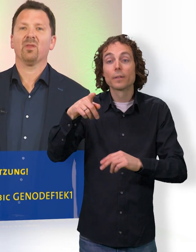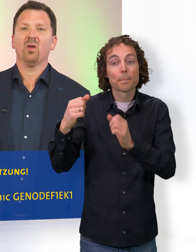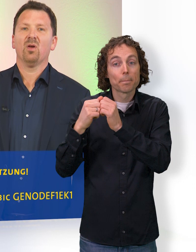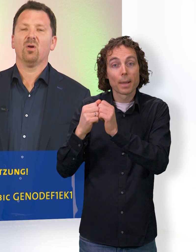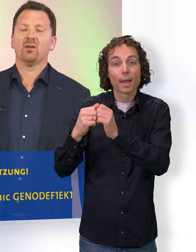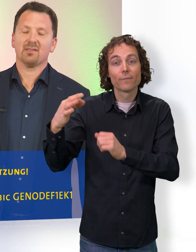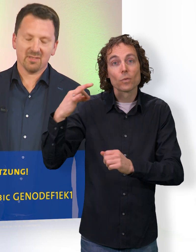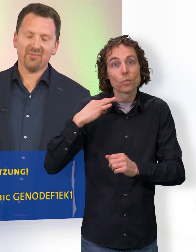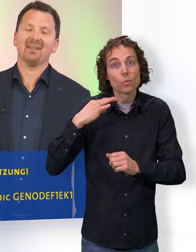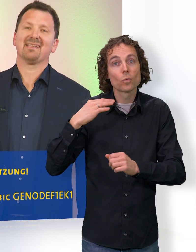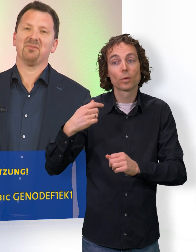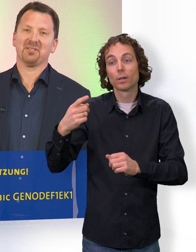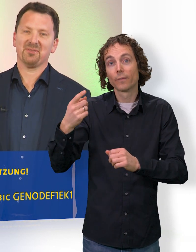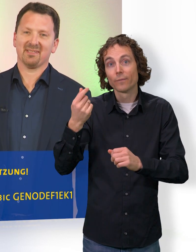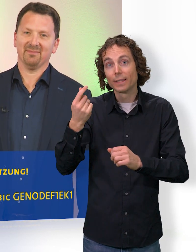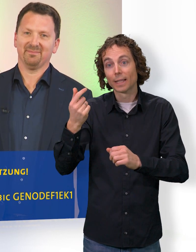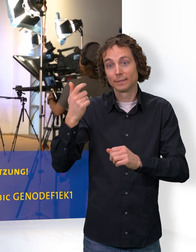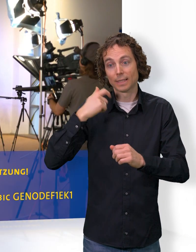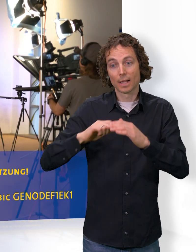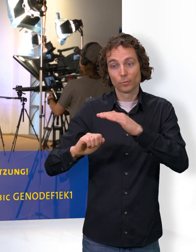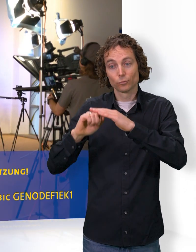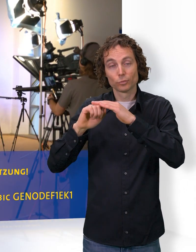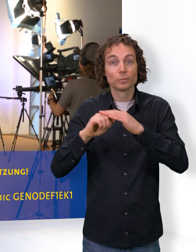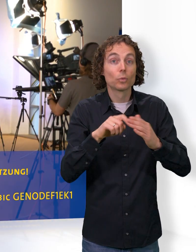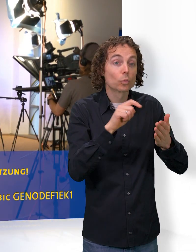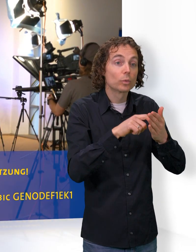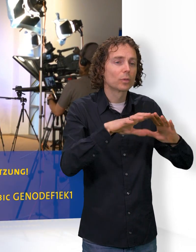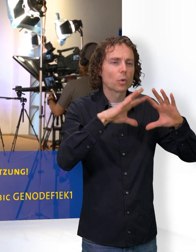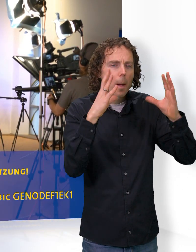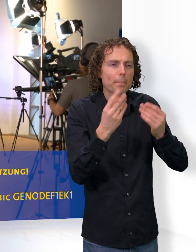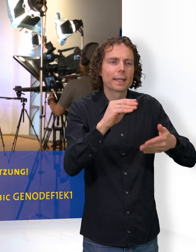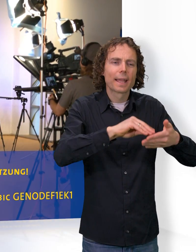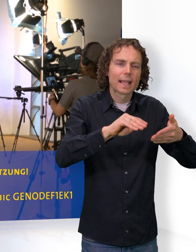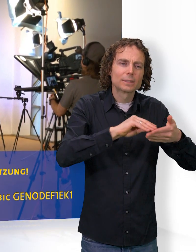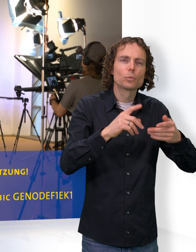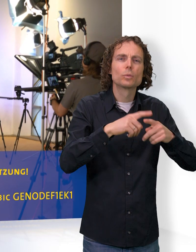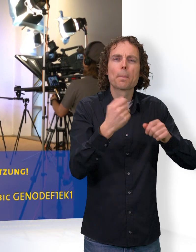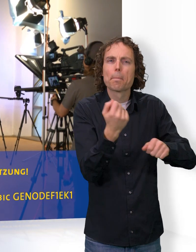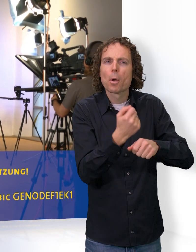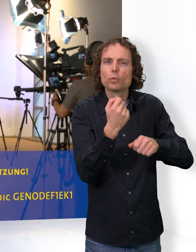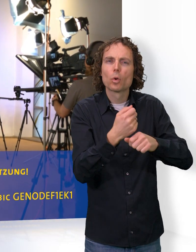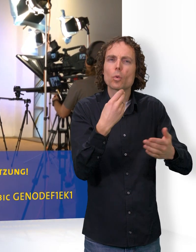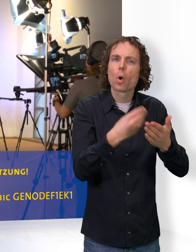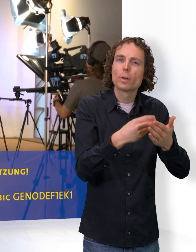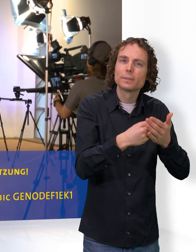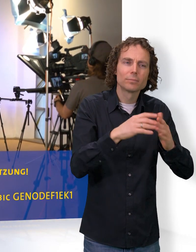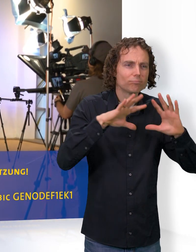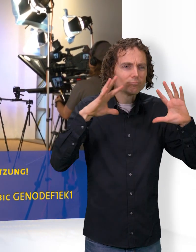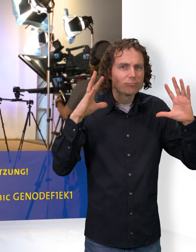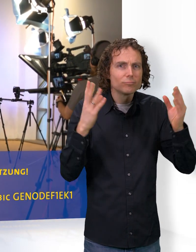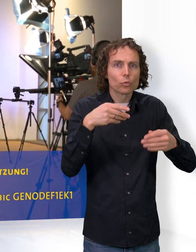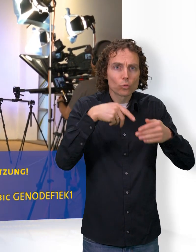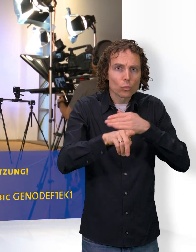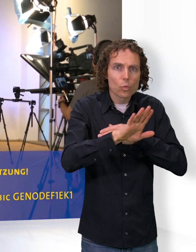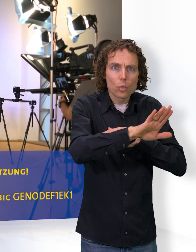beten und dass Sie uns auch finanziell unterstützen. Denn die kompletten Redaktions- und Produktionskosten werden durch